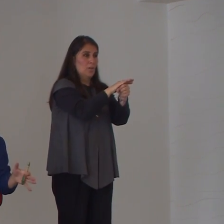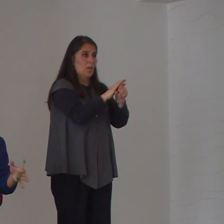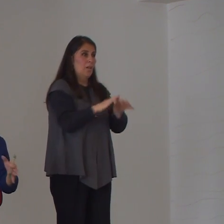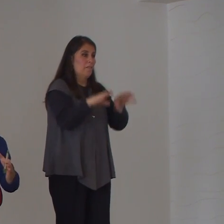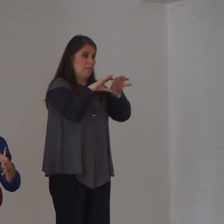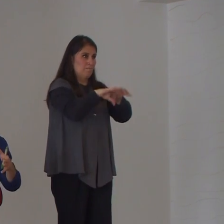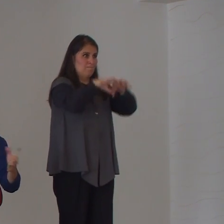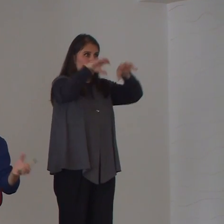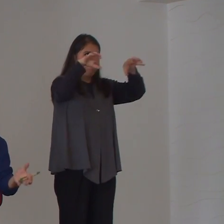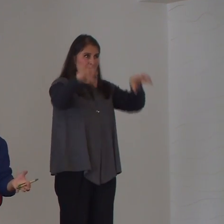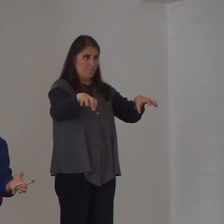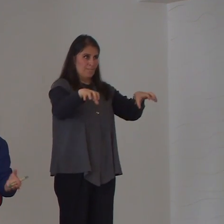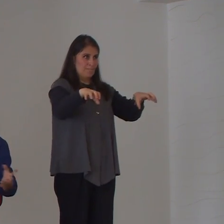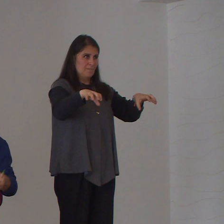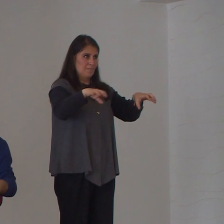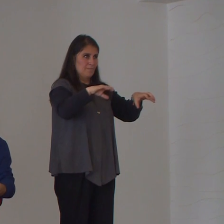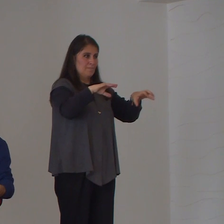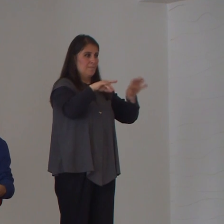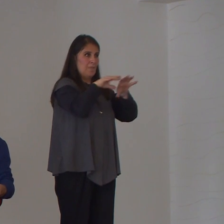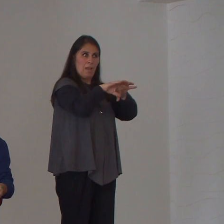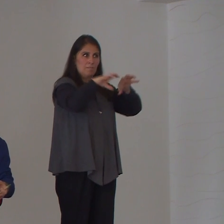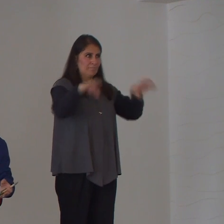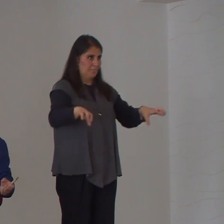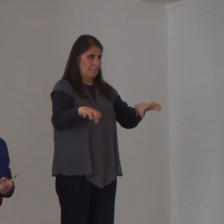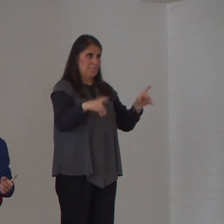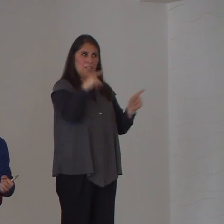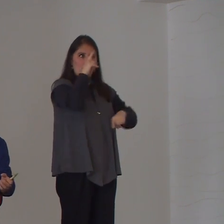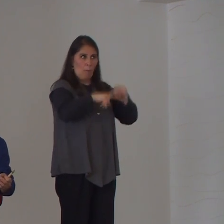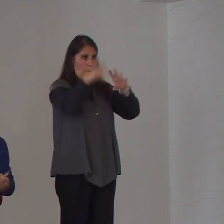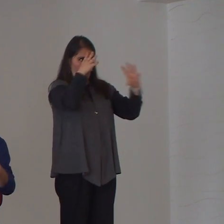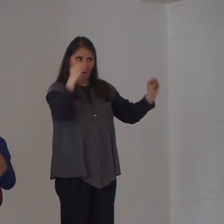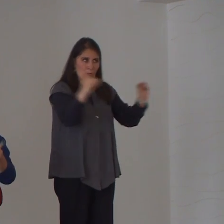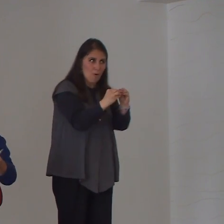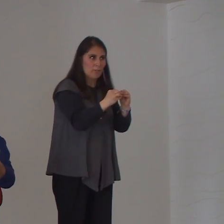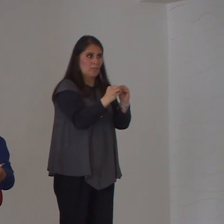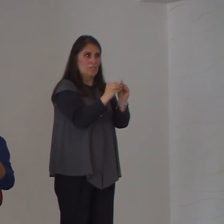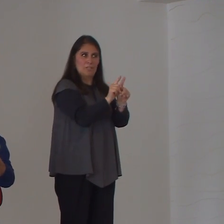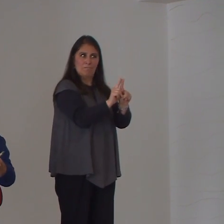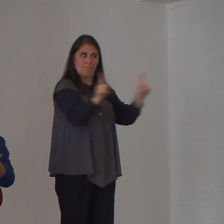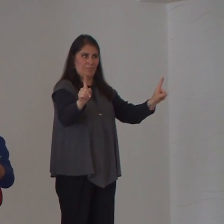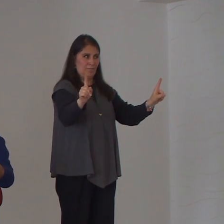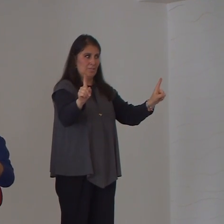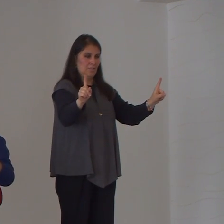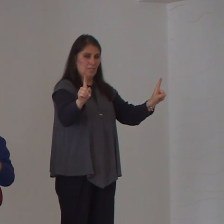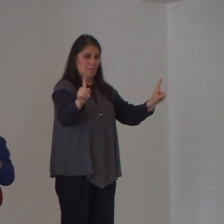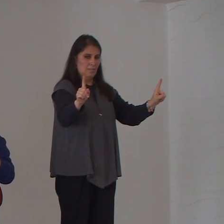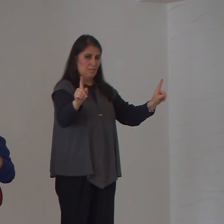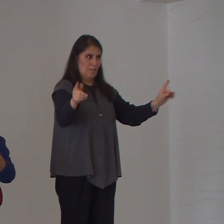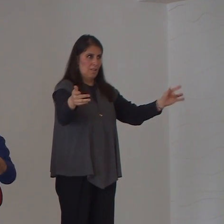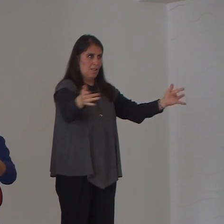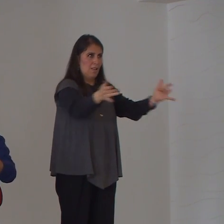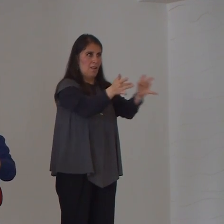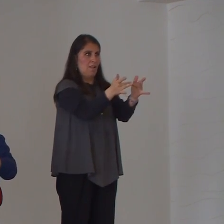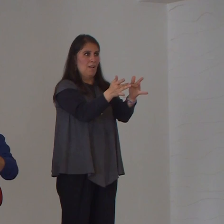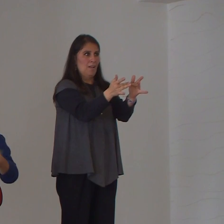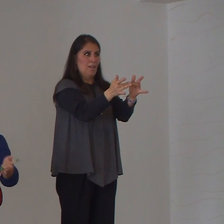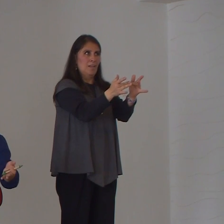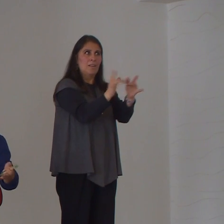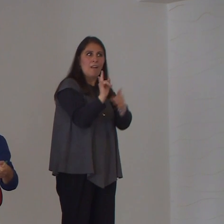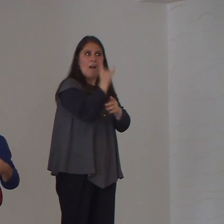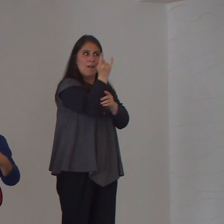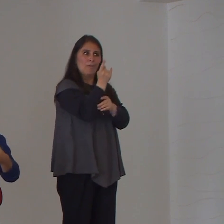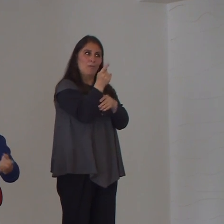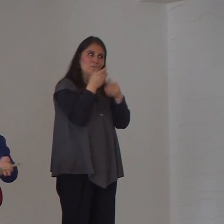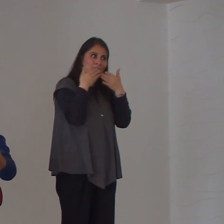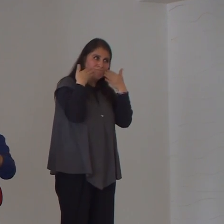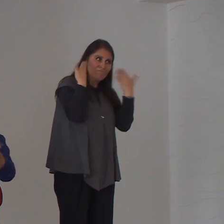absolutamente opuestos, desencontrados, inconciliables, pero que se encontraron en un gesto de cortesía, uno diría banal,